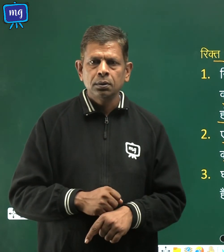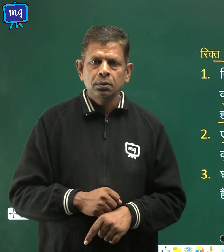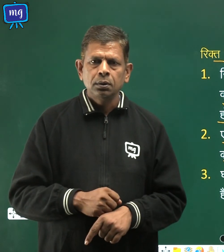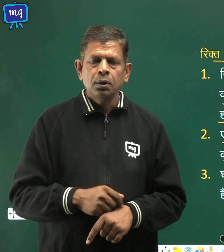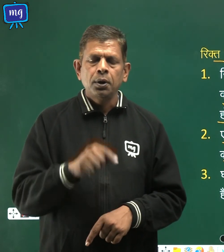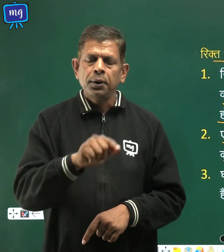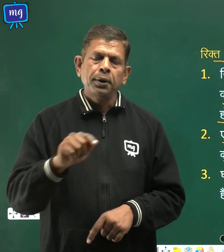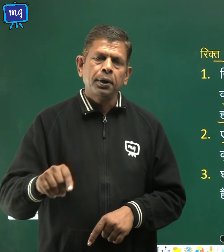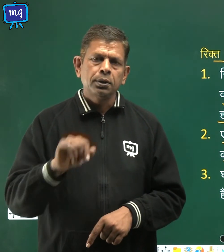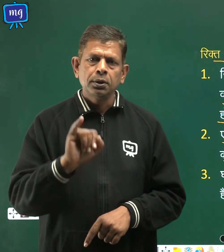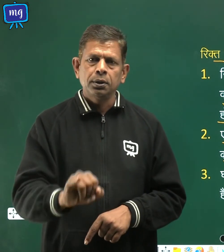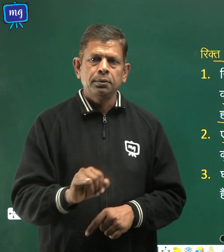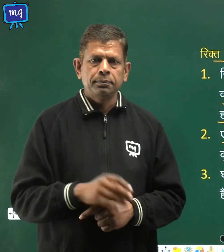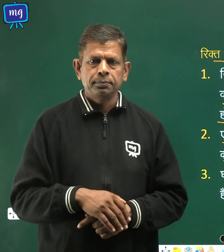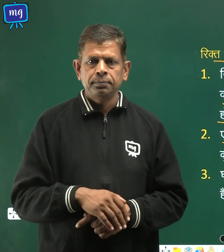डैश है।